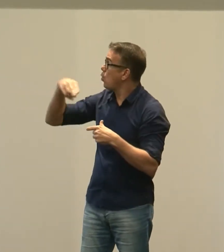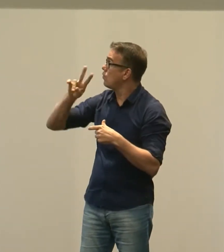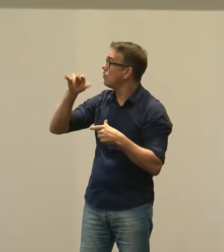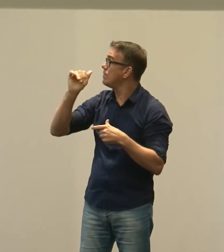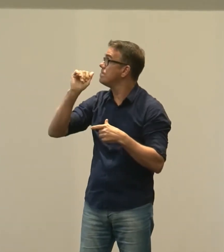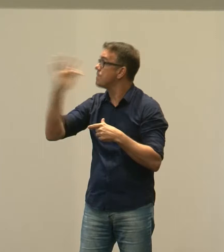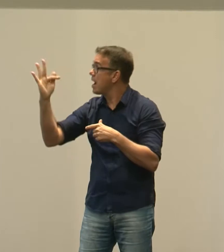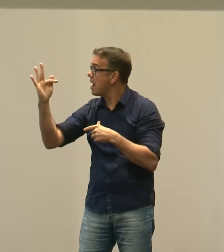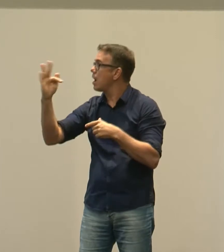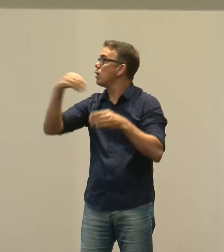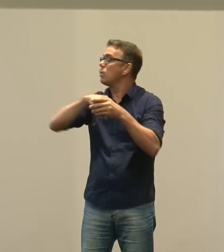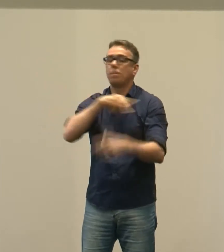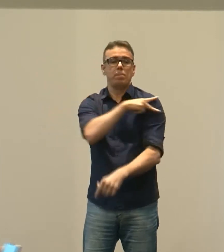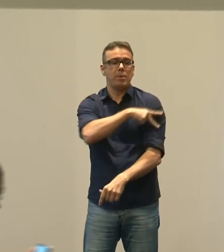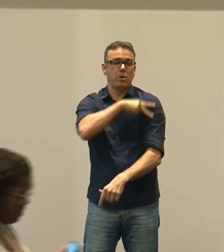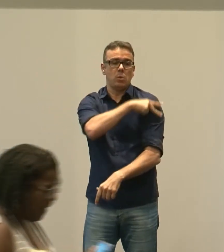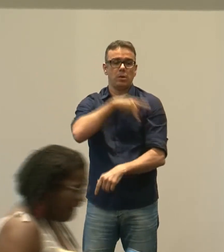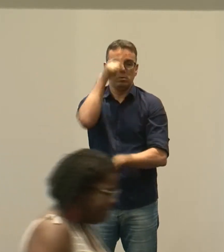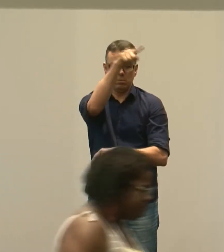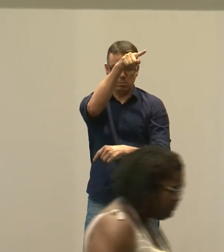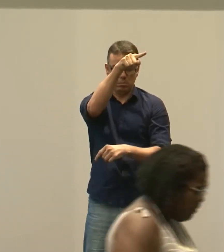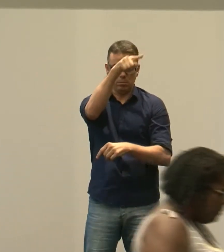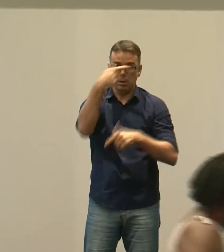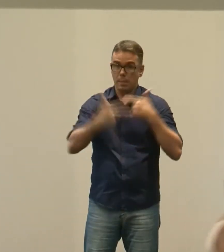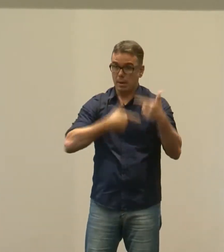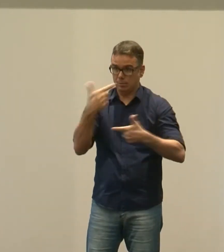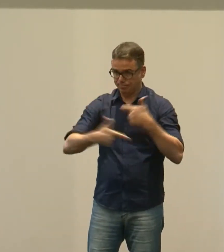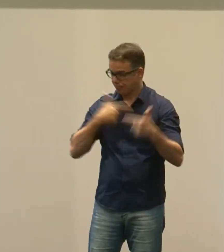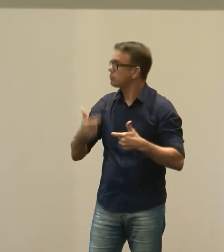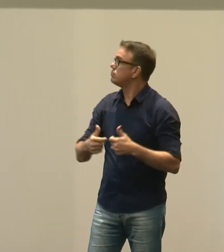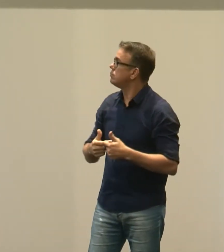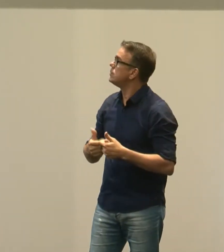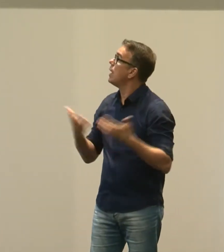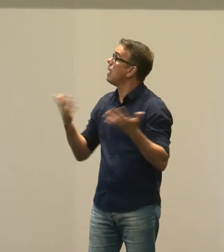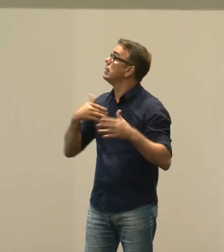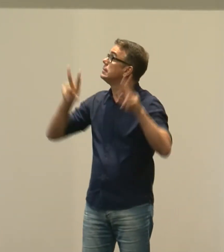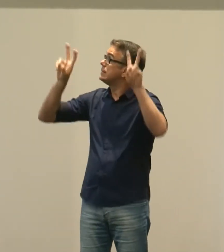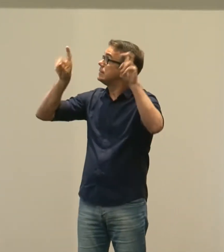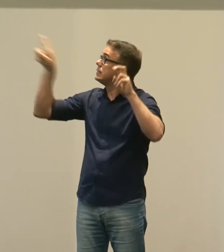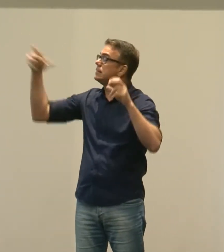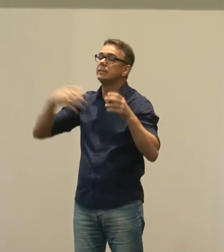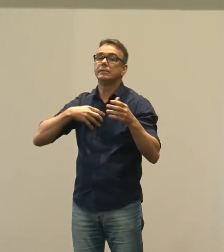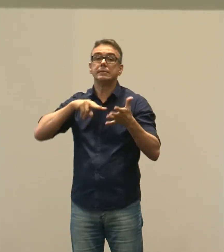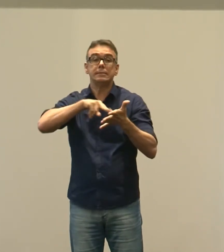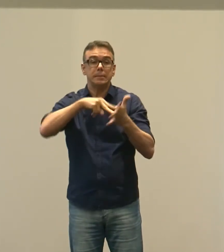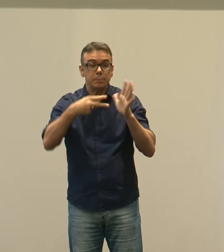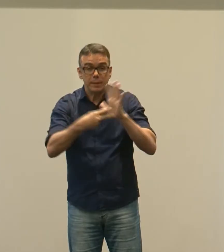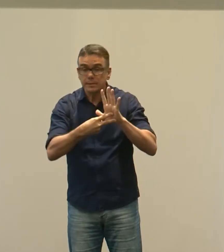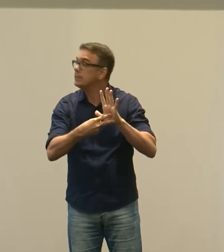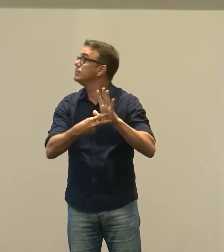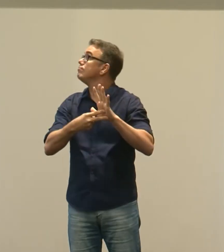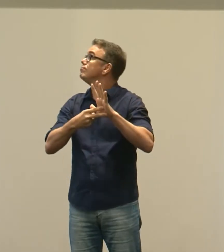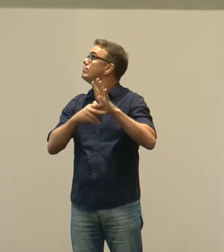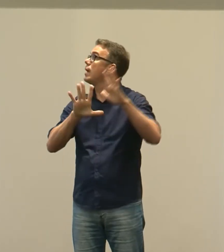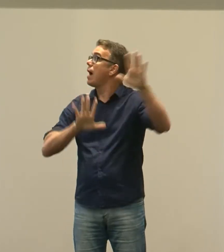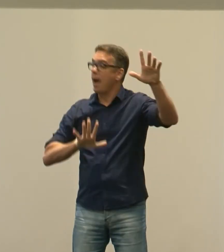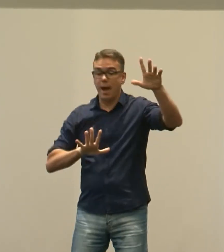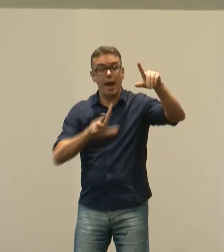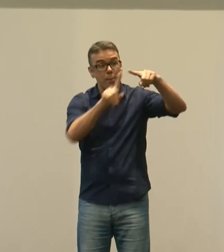Eu estudo na Univasf, no Piauí, onde eu trabalho. E eu vou falar